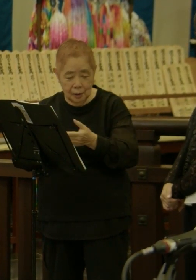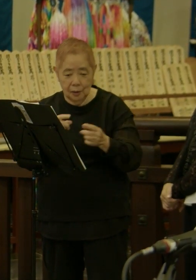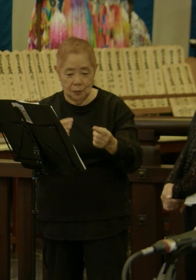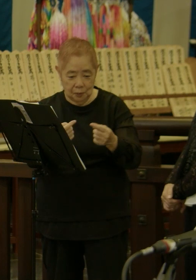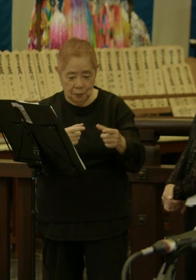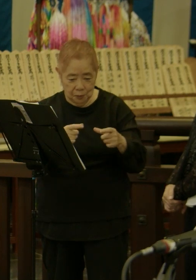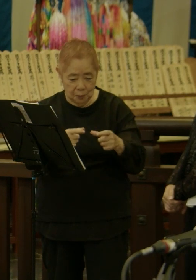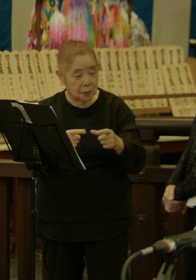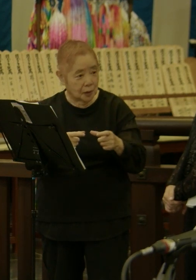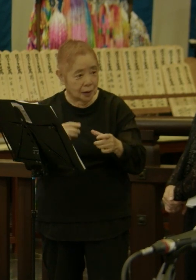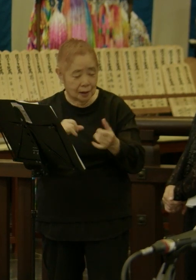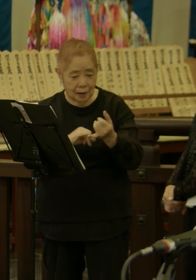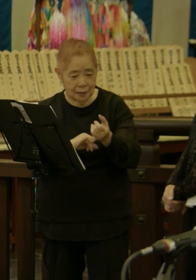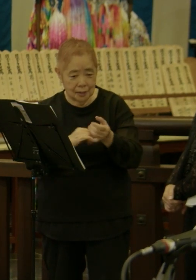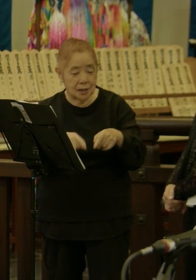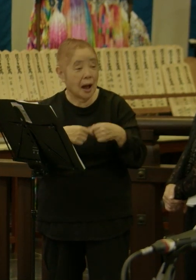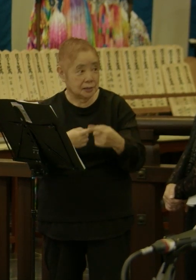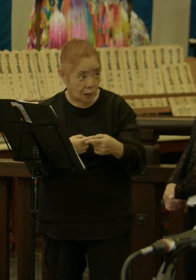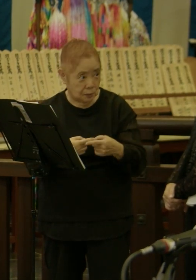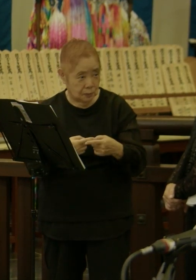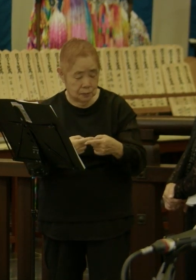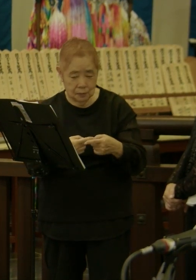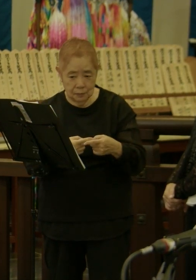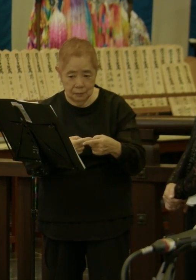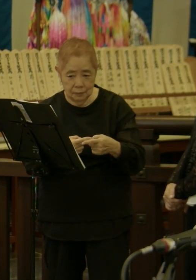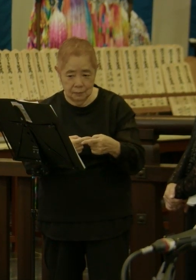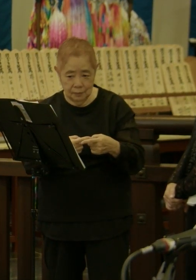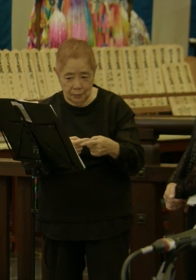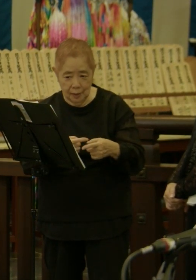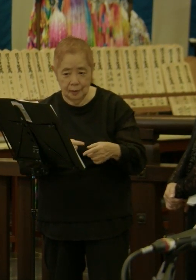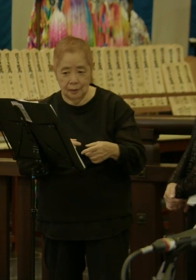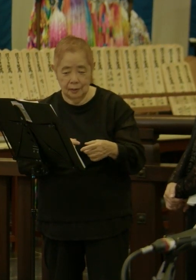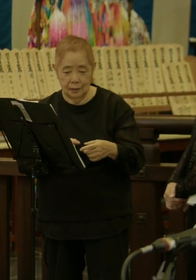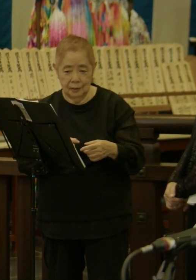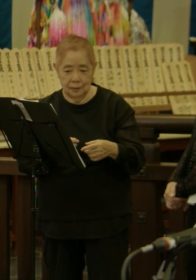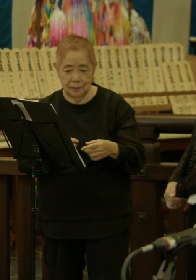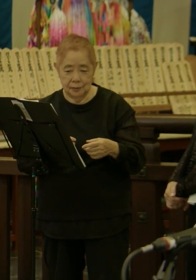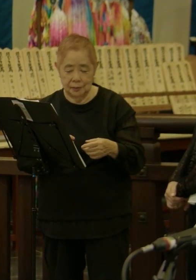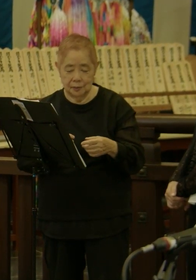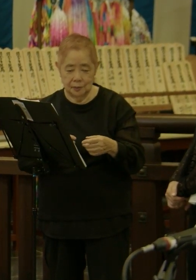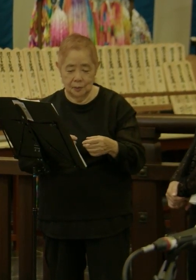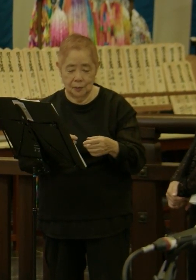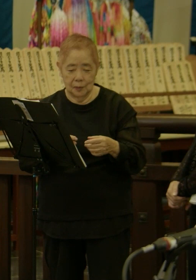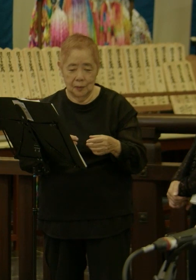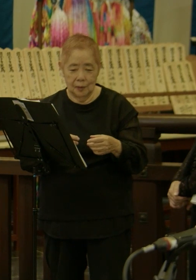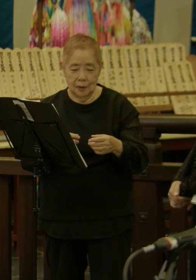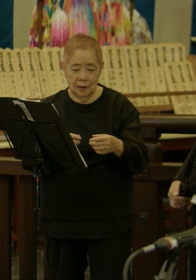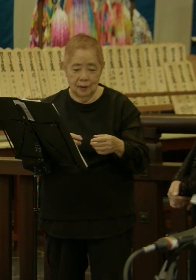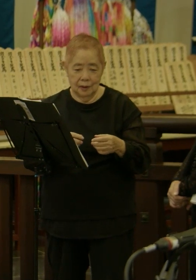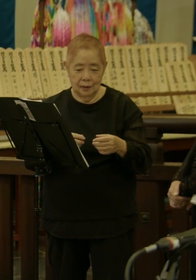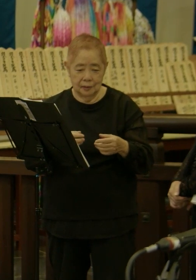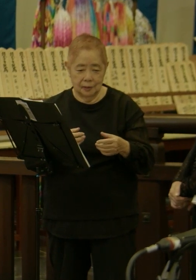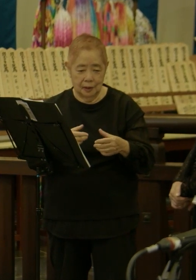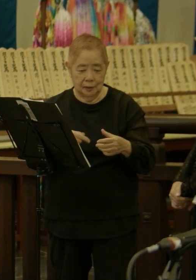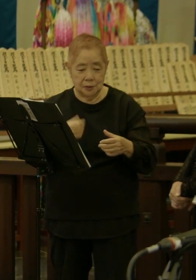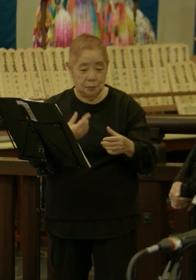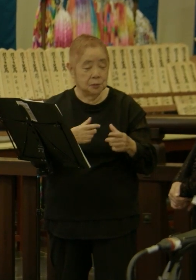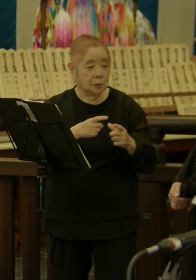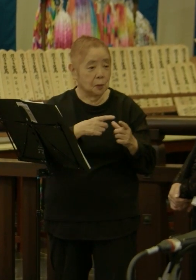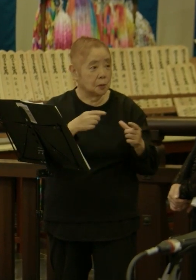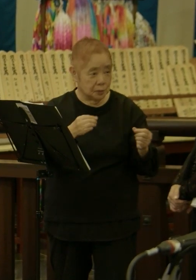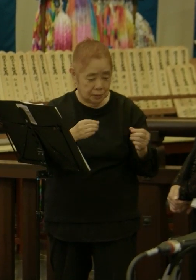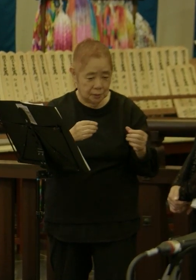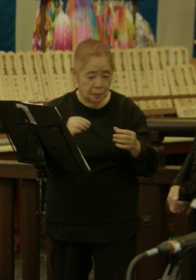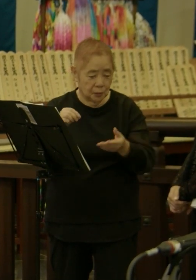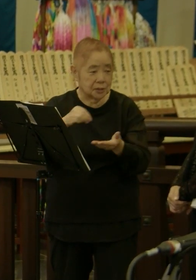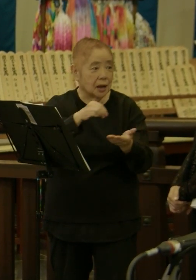が入っていた。でインドネシアに持ち帰ったら、で聞いてね、この曲いいよって